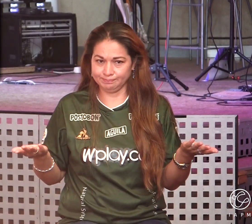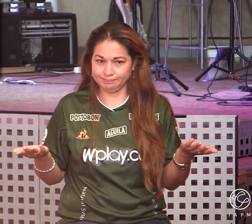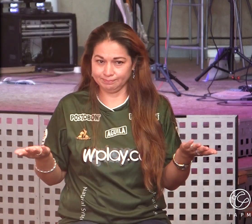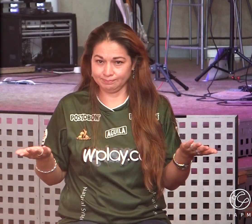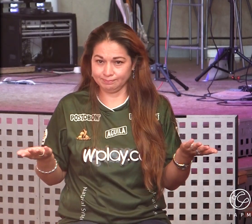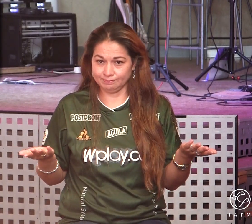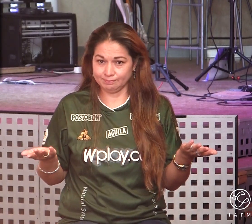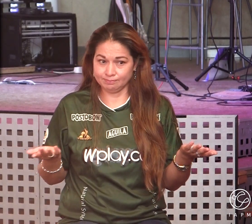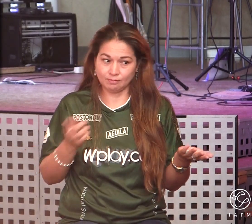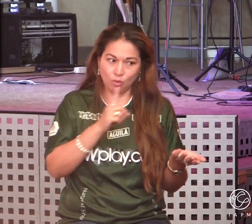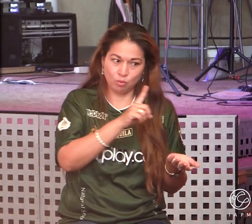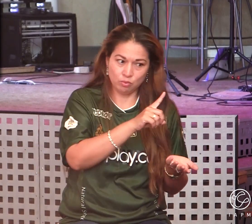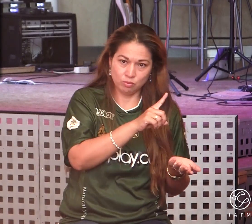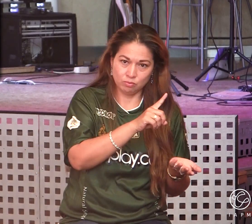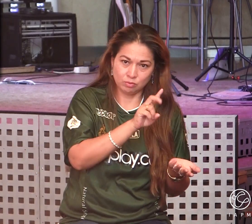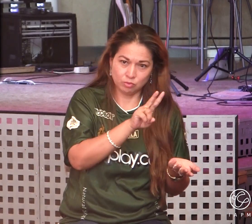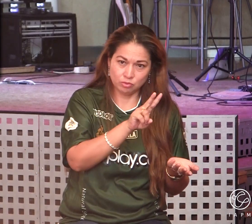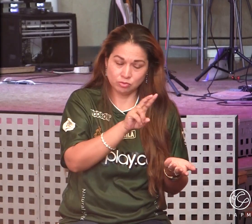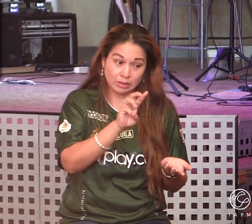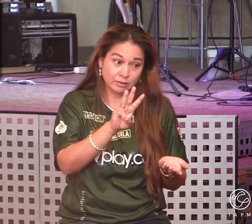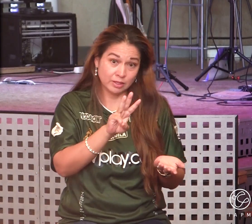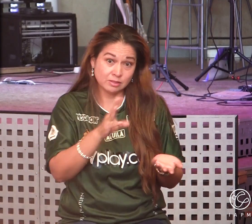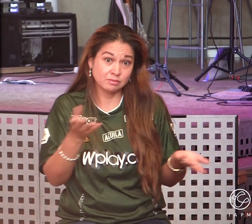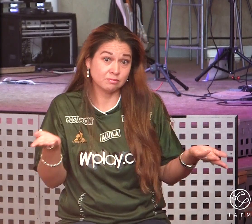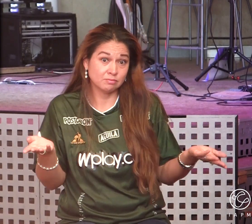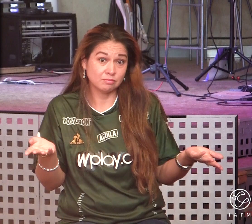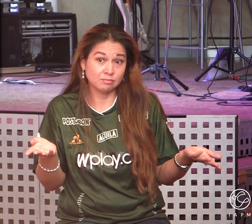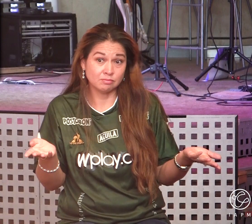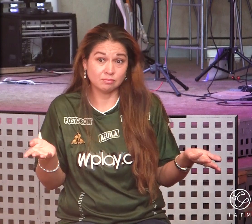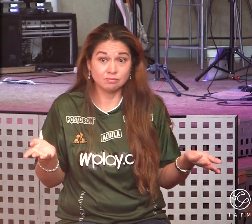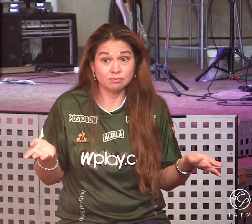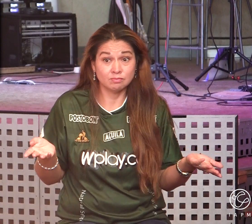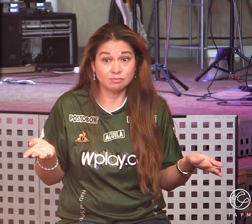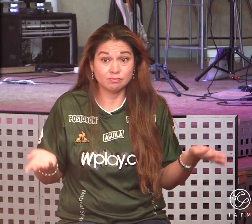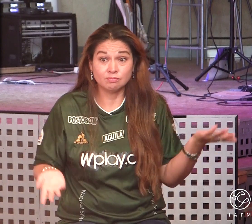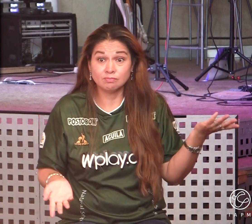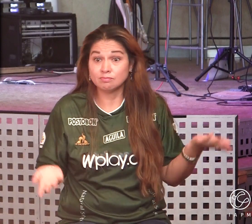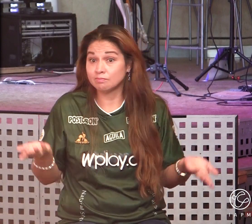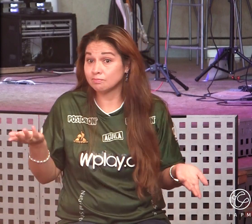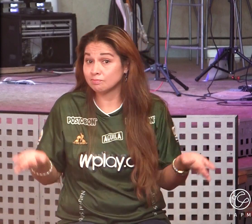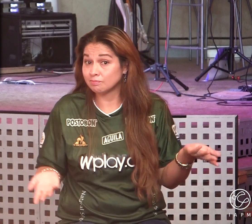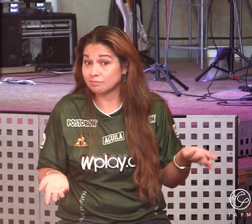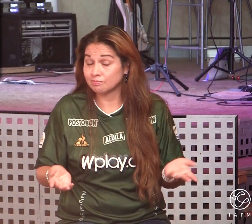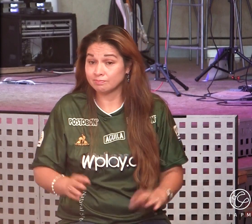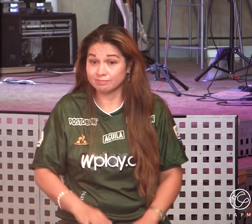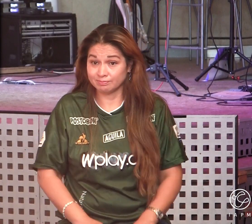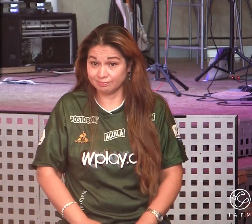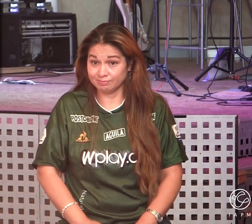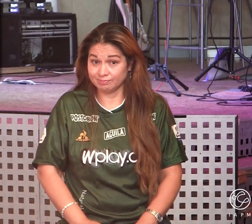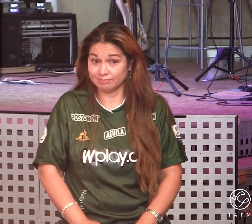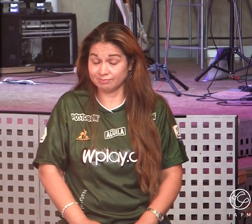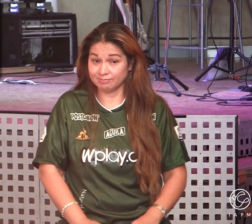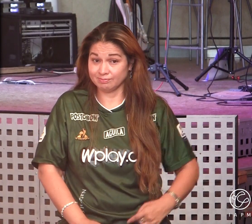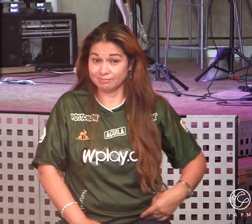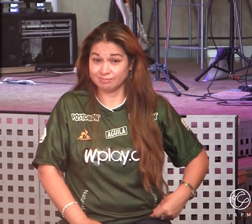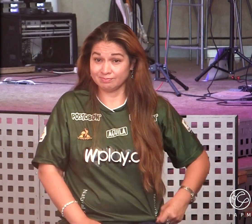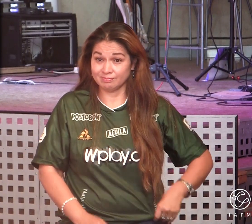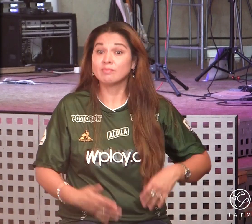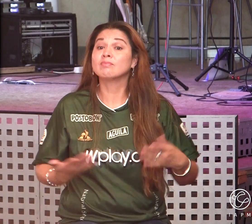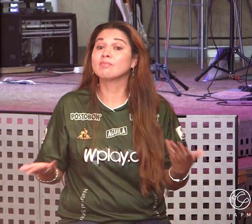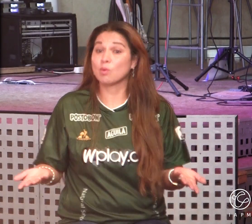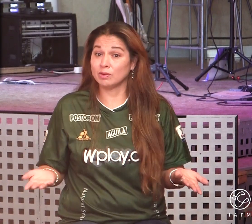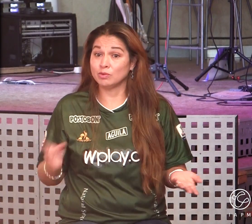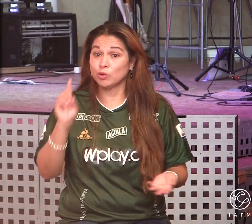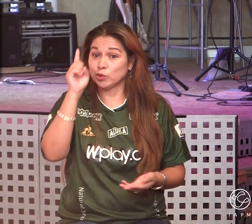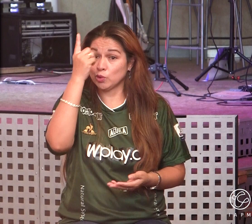discusión de si los días de Génesis 1 fueron días de 24 horas o no, sino espacios, tiempo, las horas